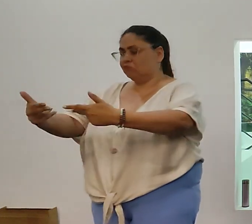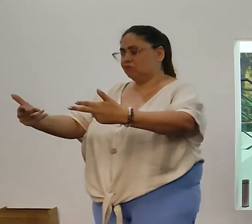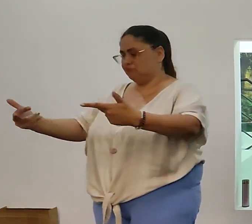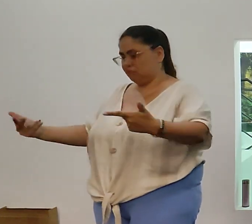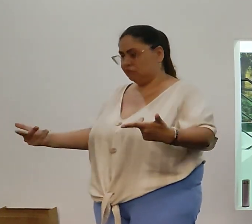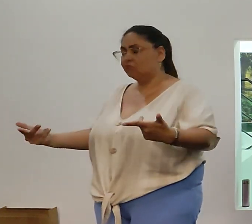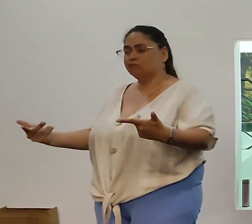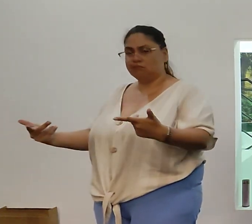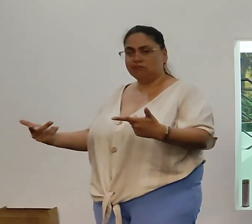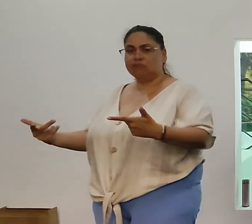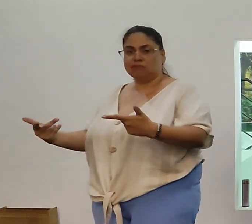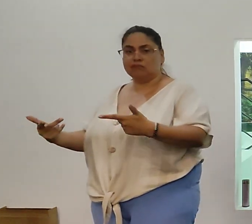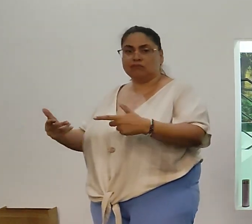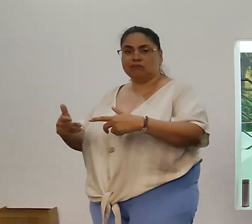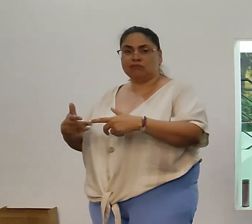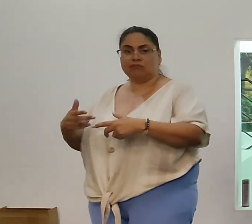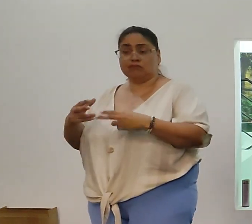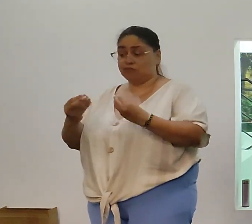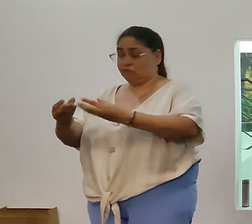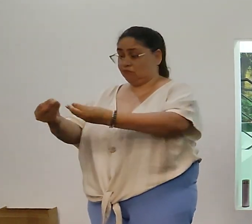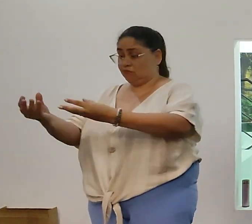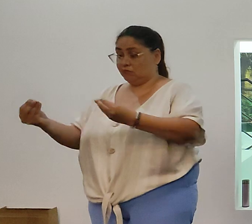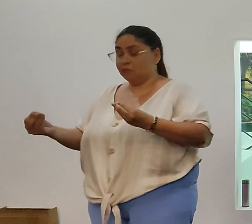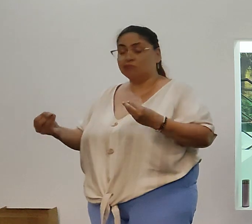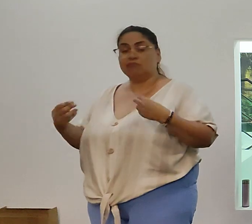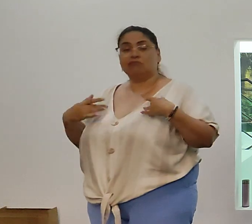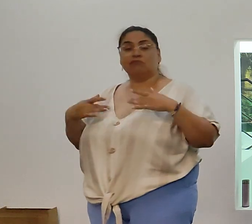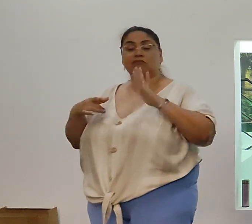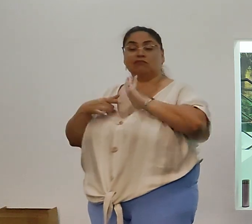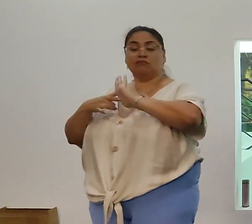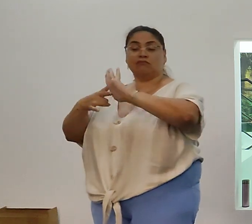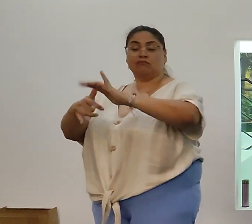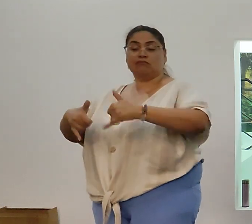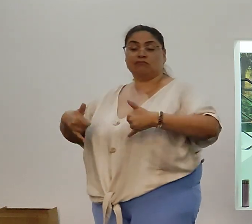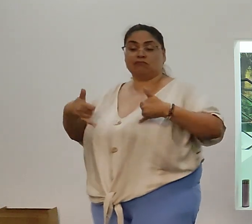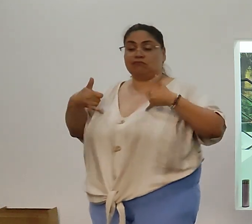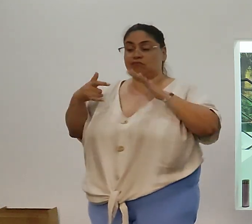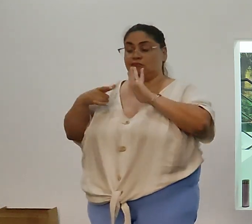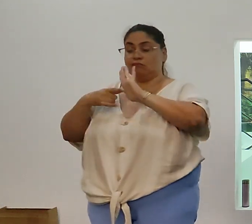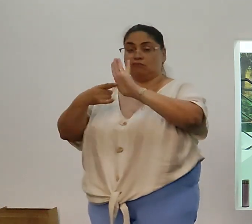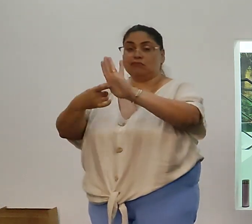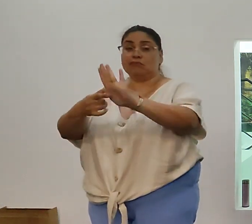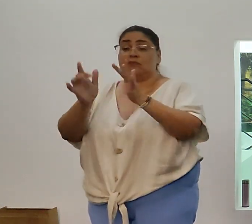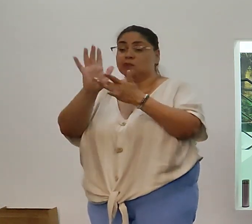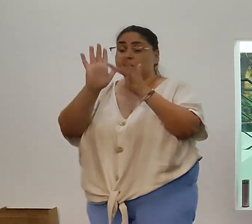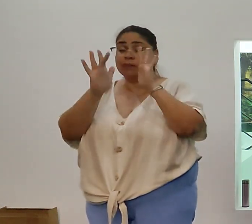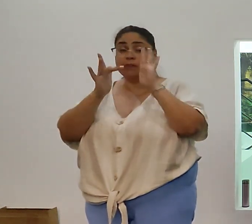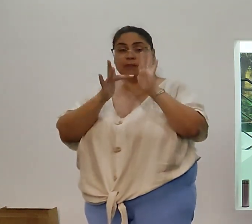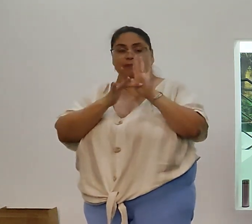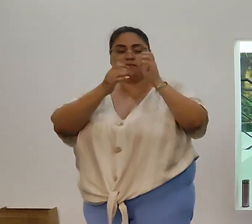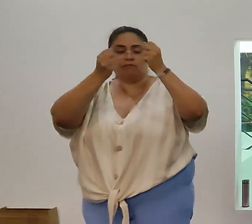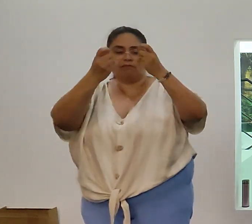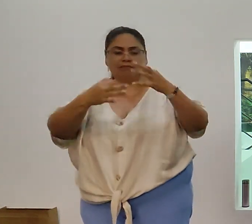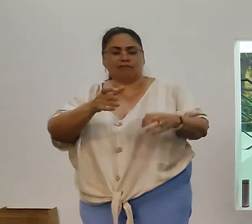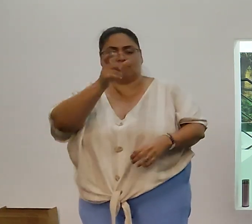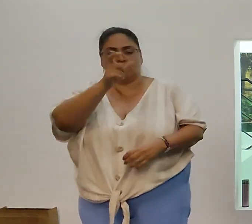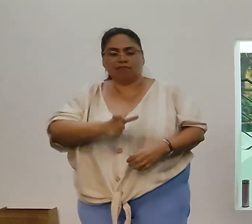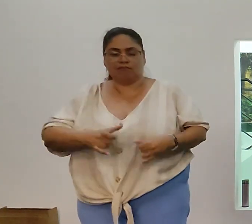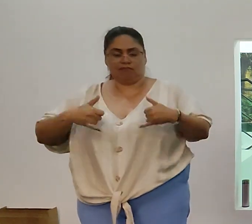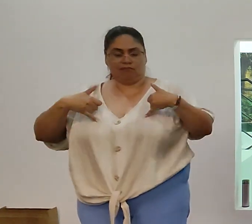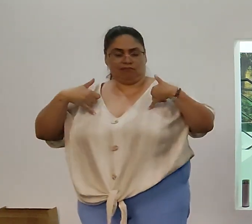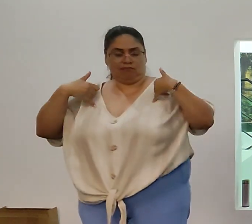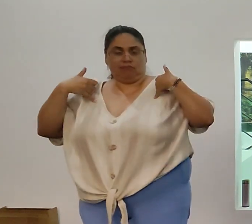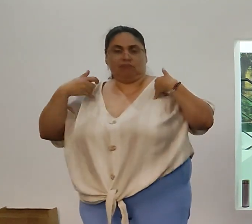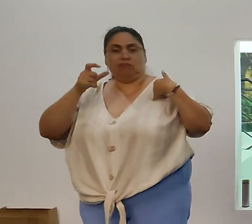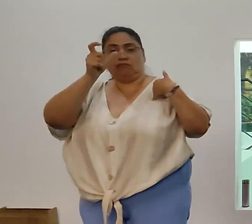também gostava de externar as suas riquezas. Por que Jesus ele começa descrevendo a roupa desse indivíduo, a